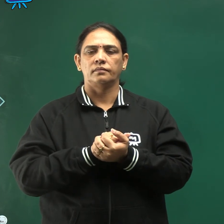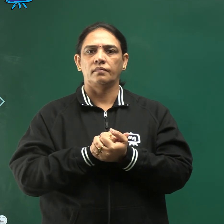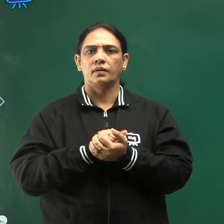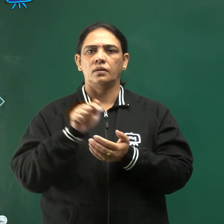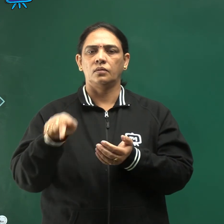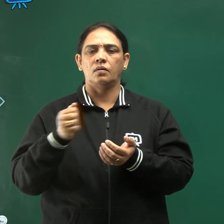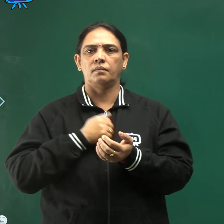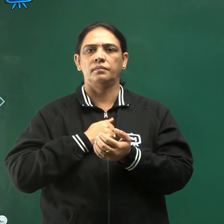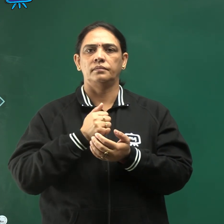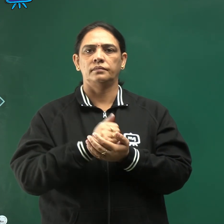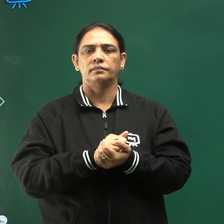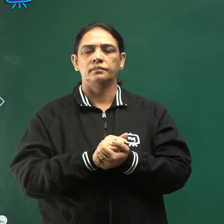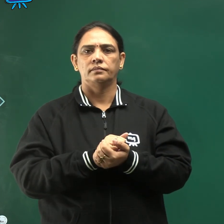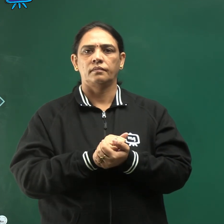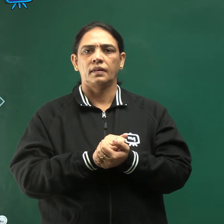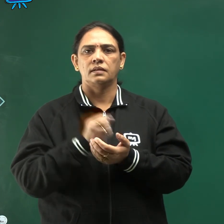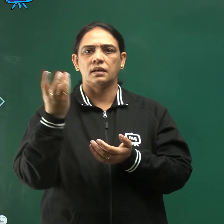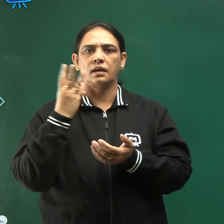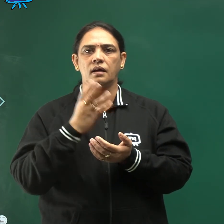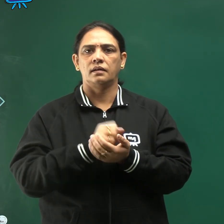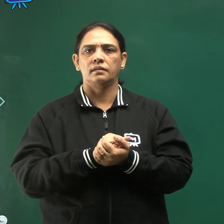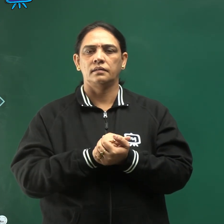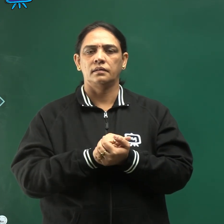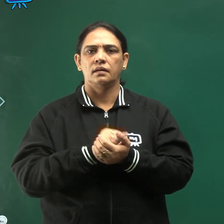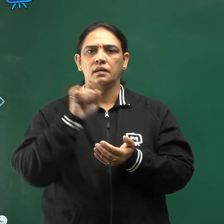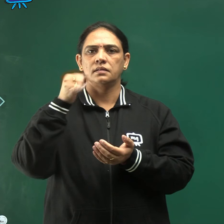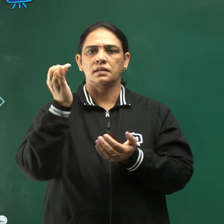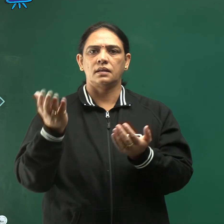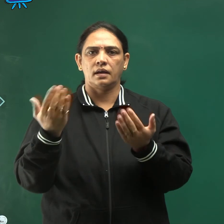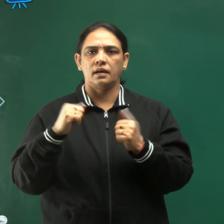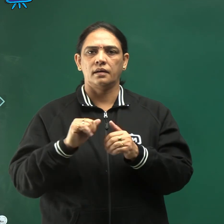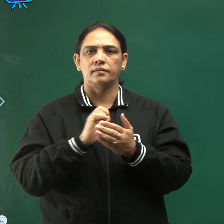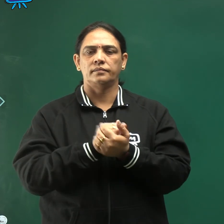तो हम संख्या 6 लेंगे।